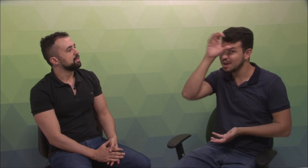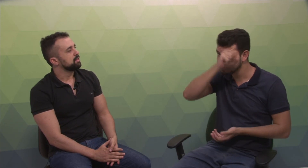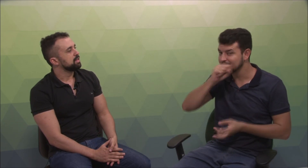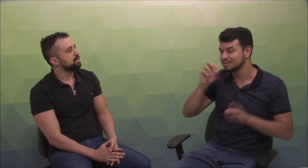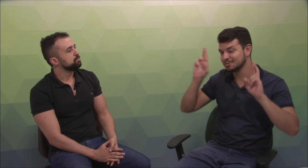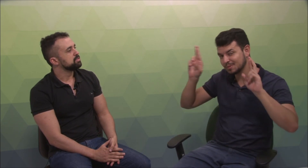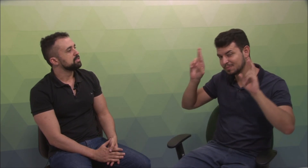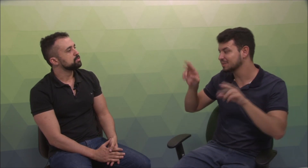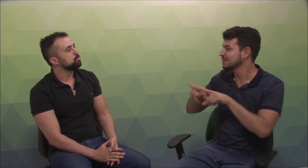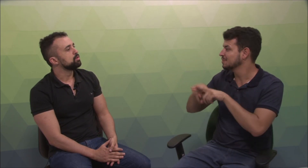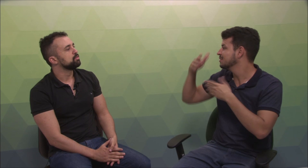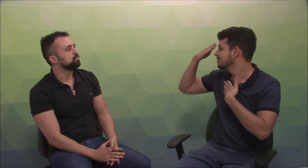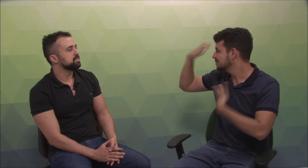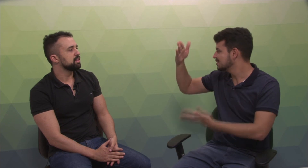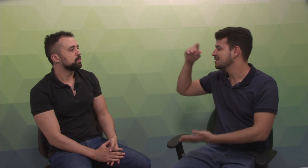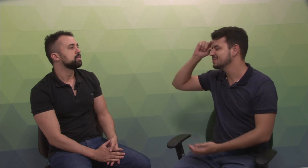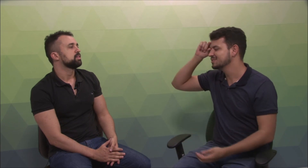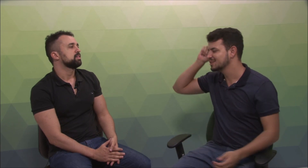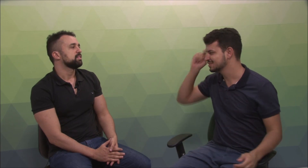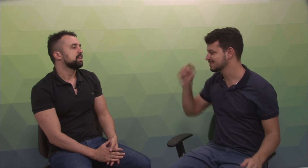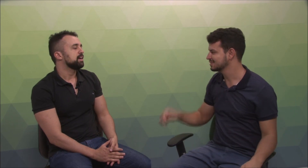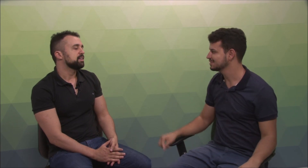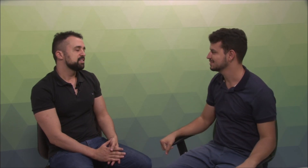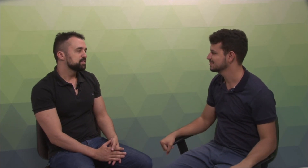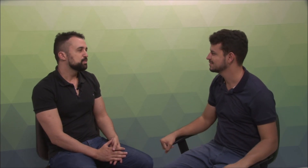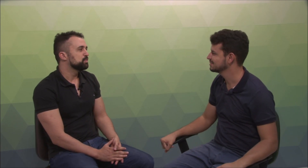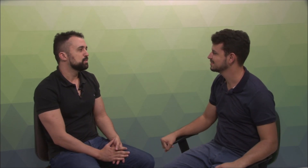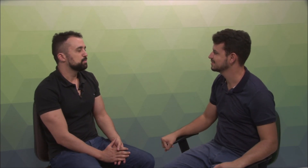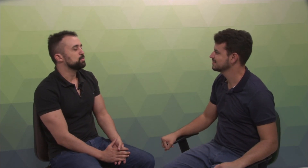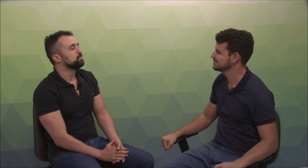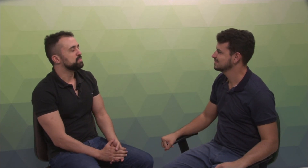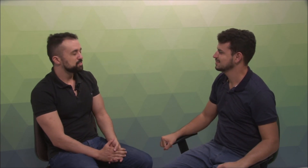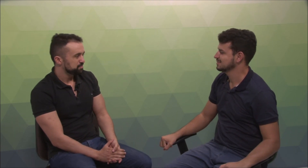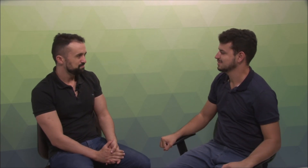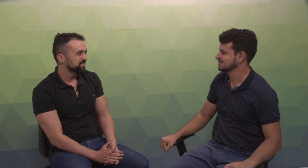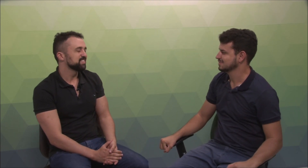né, e a língua de sinais como uma língua oficial. Né. Agradeço ao Jorge pelo convite.